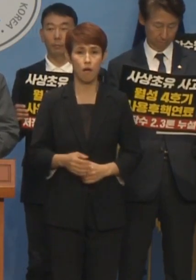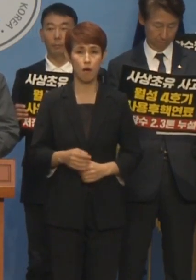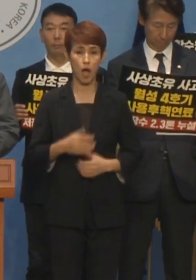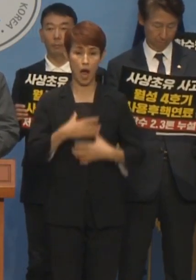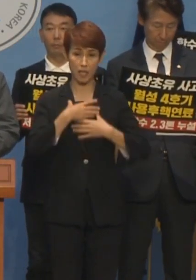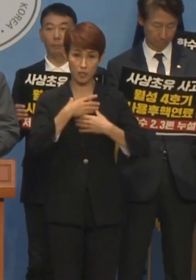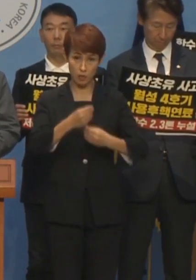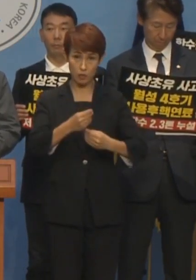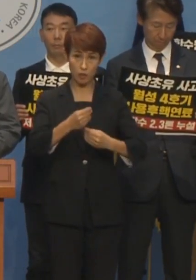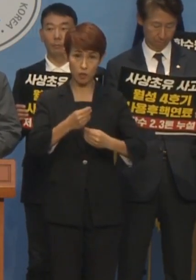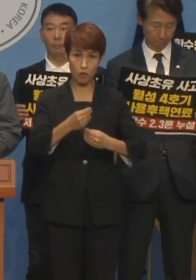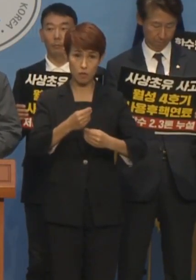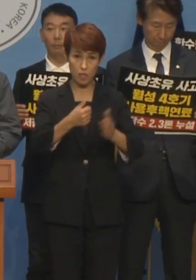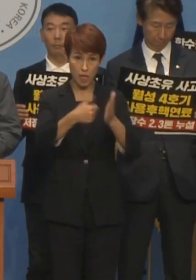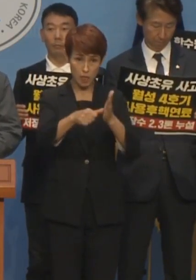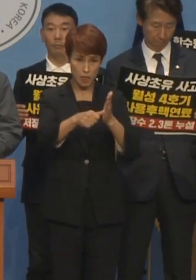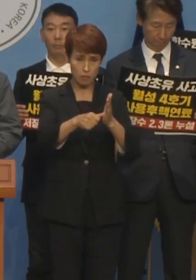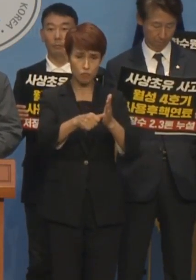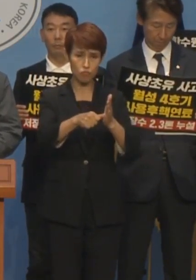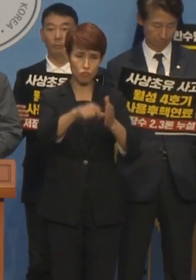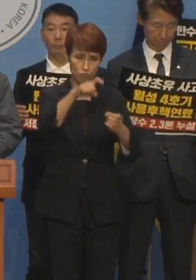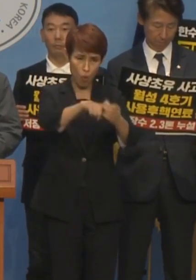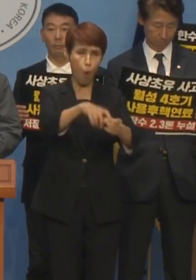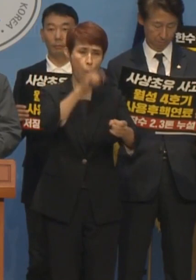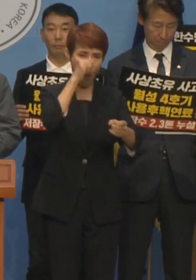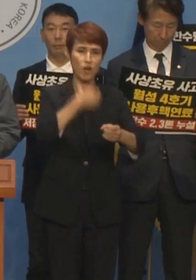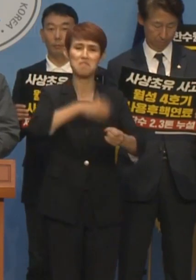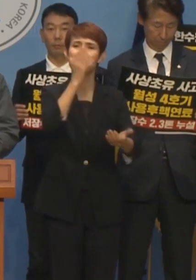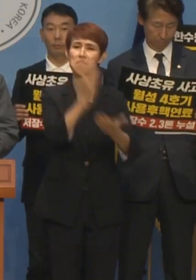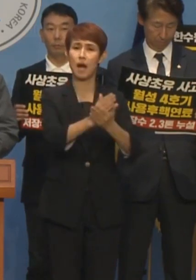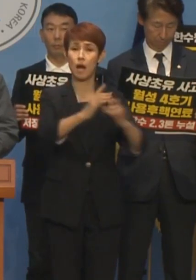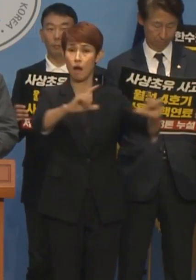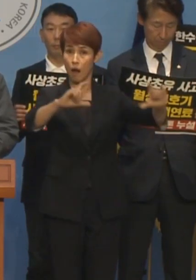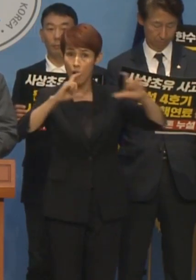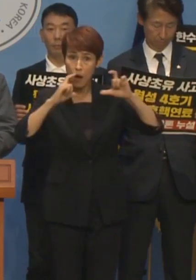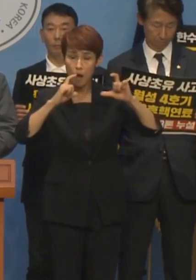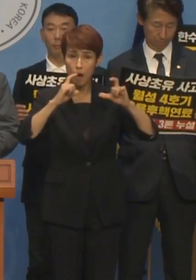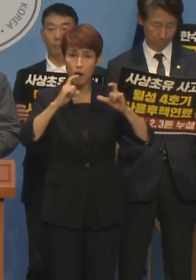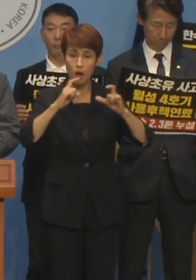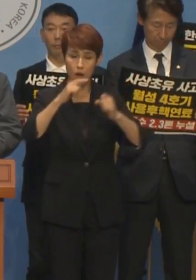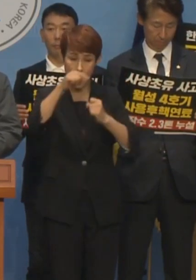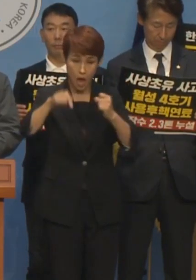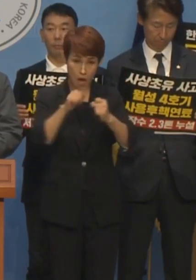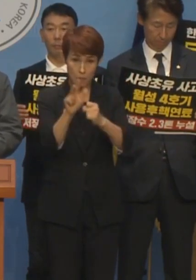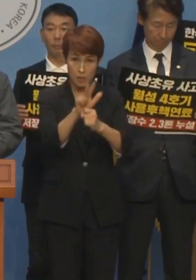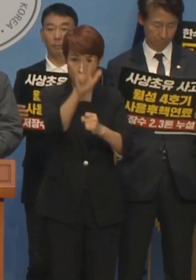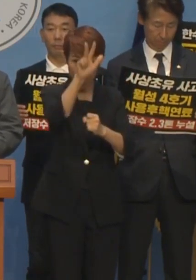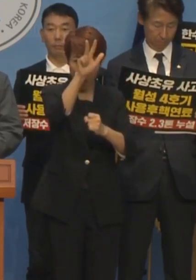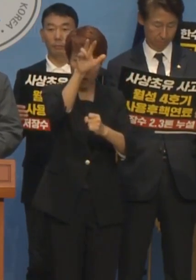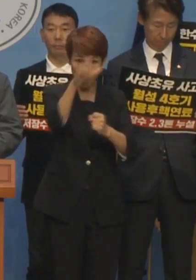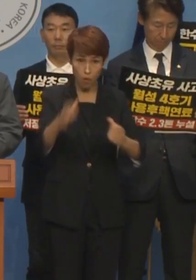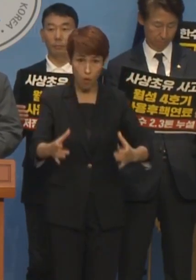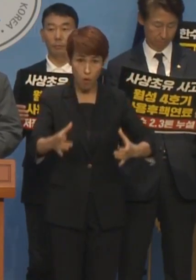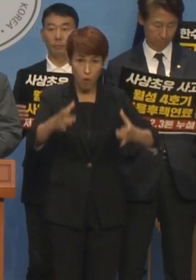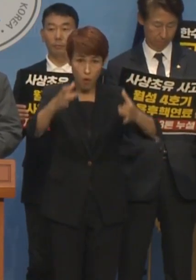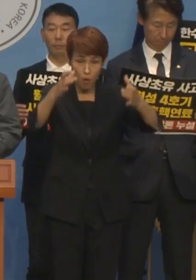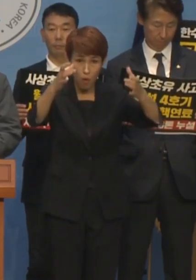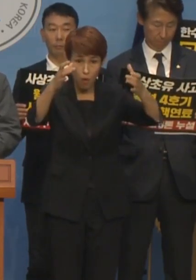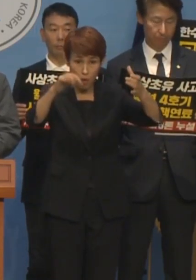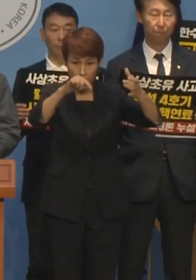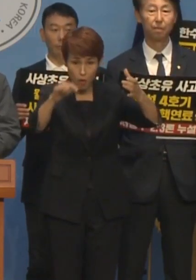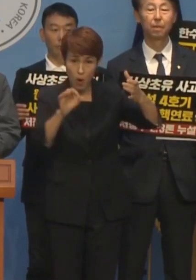안전장치가 다 있으니까 걱정하지 말라던 핵발전소 시설이 열교환기 튜브 빵꾸